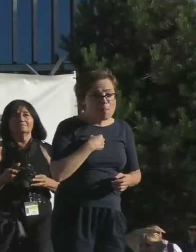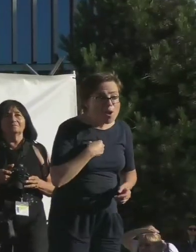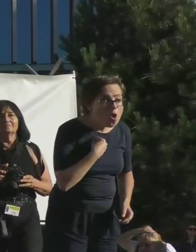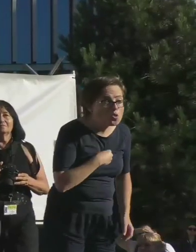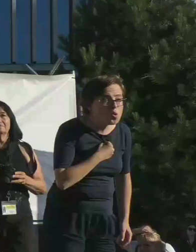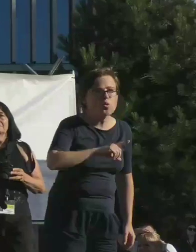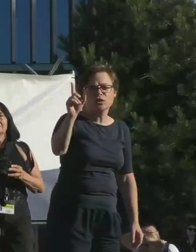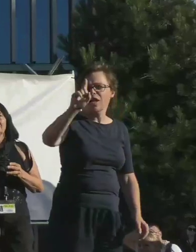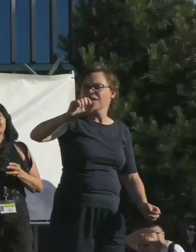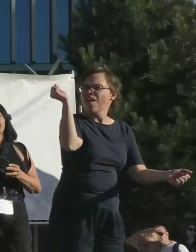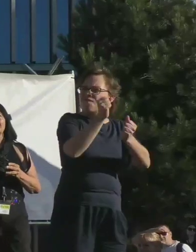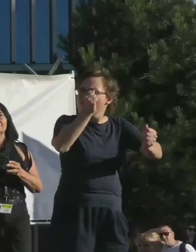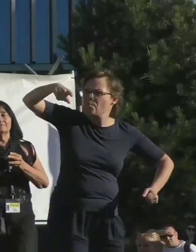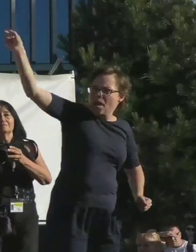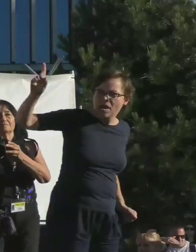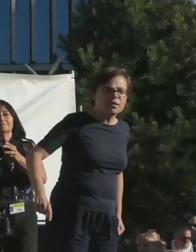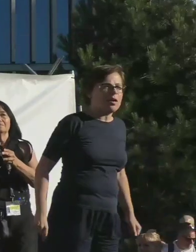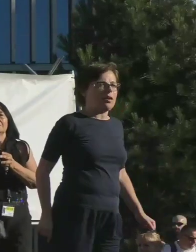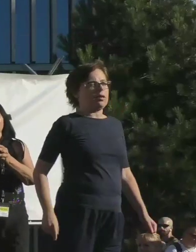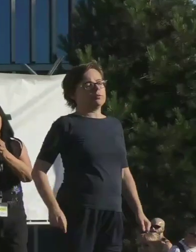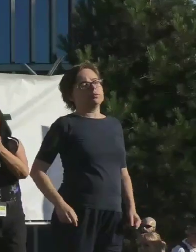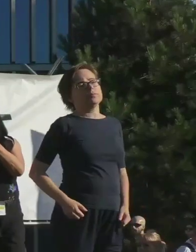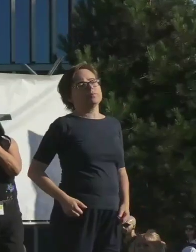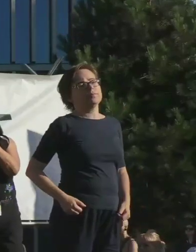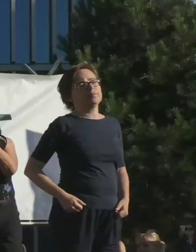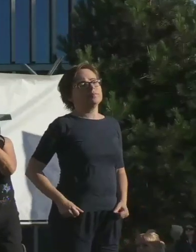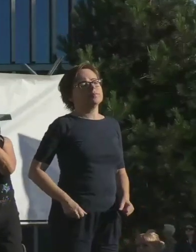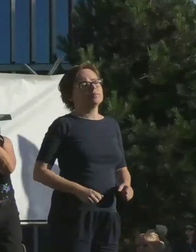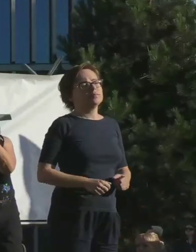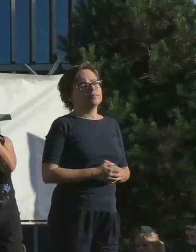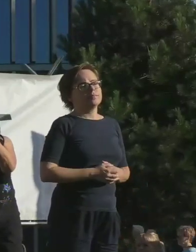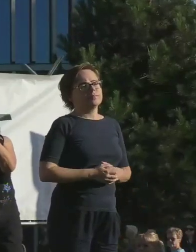się! Wypierdalać!